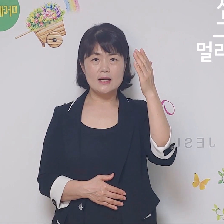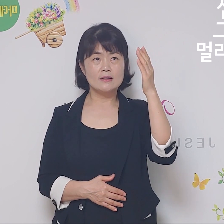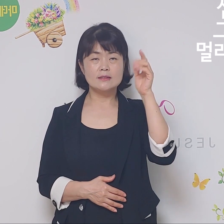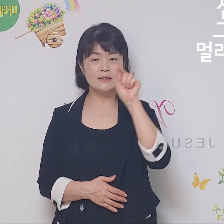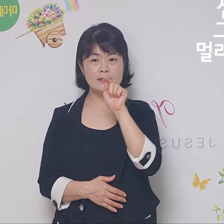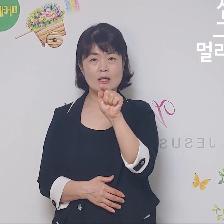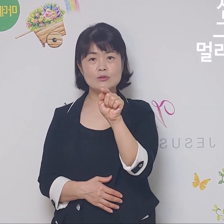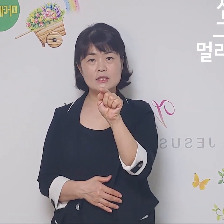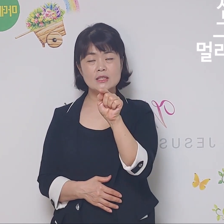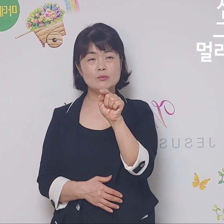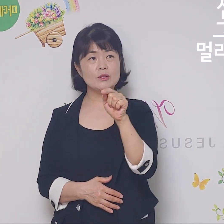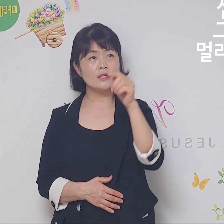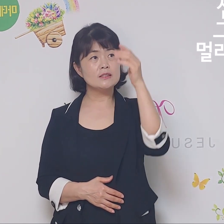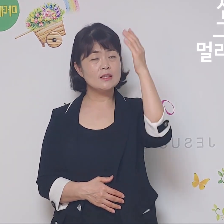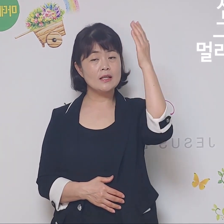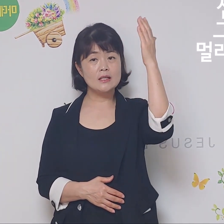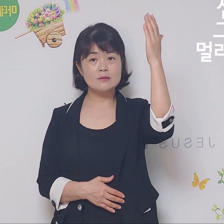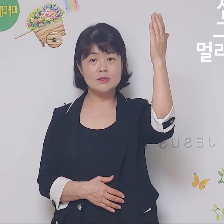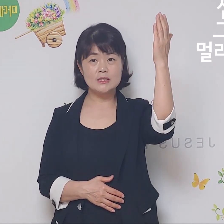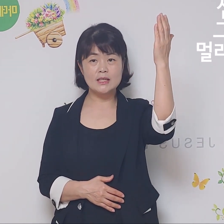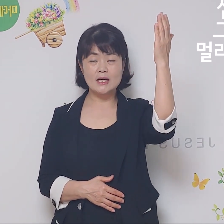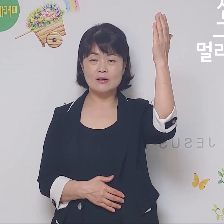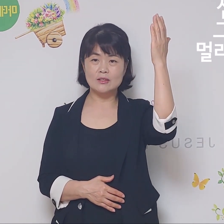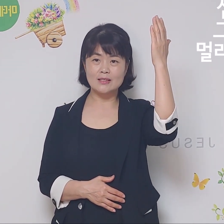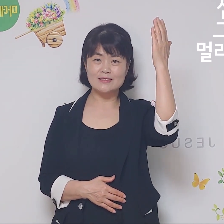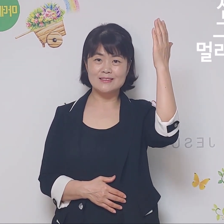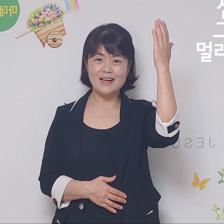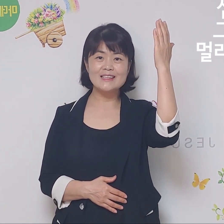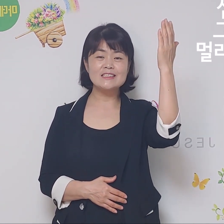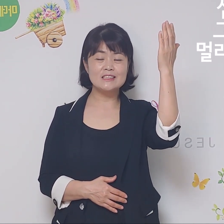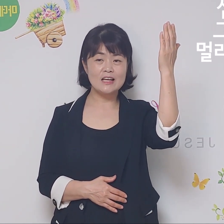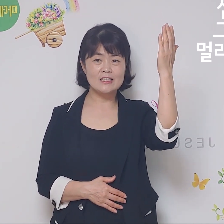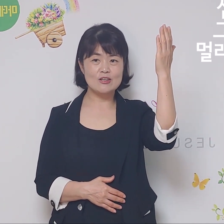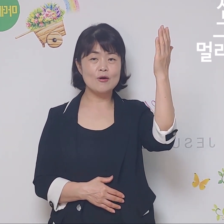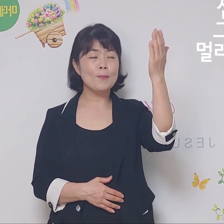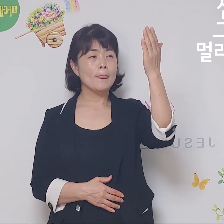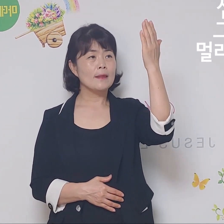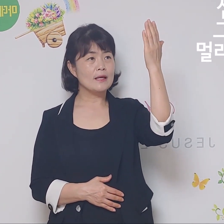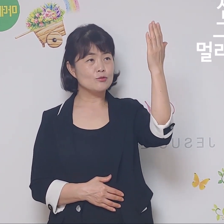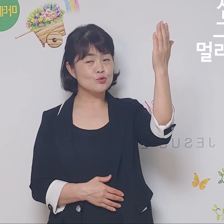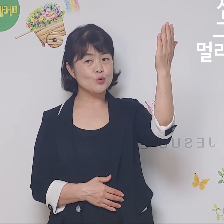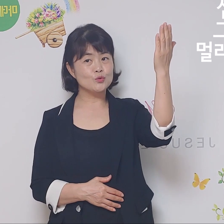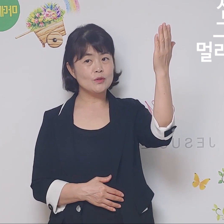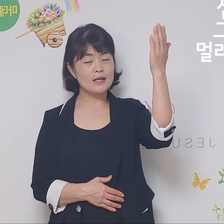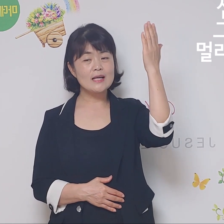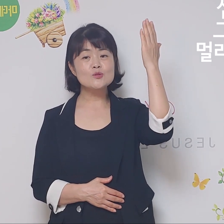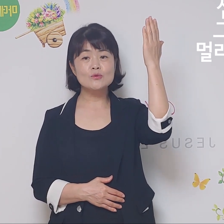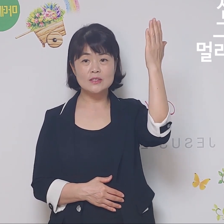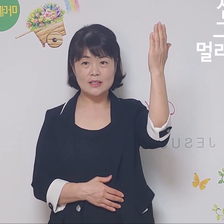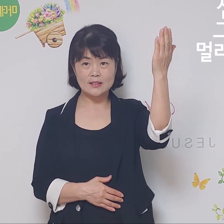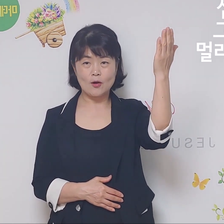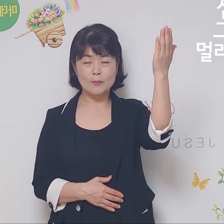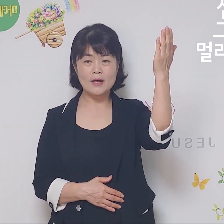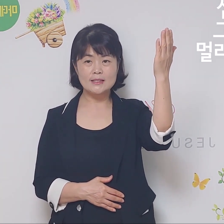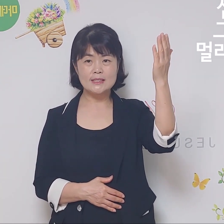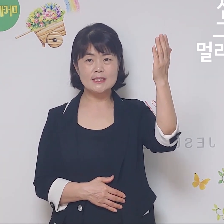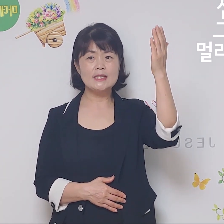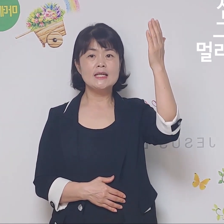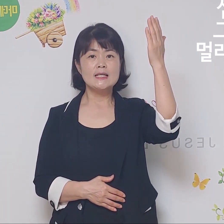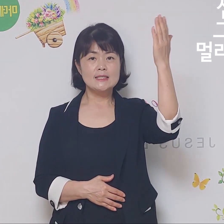그러니까 그라고 찍기보다는 하나님이니까 이렇게 하늘을 향해서 이렇게 그러니까 한 손을 이렇게 경배하듯이